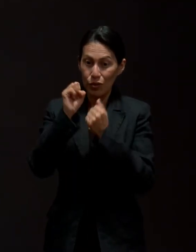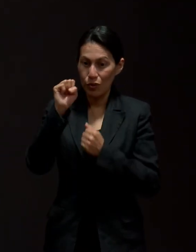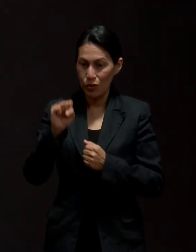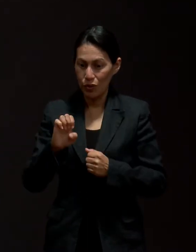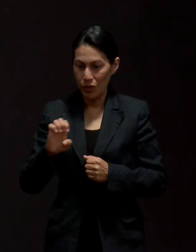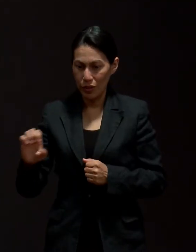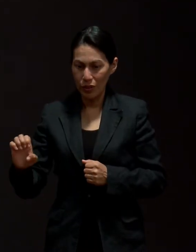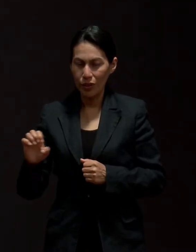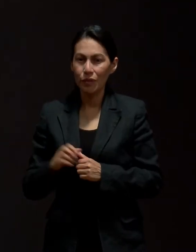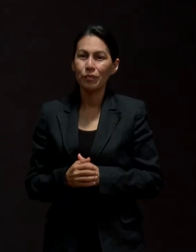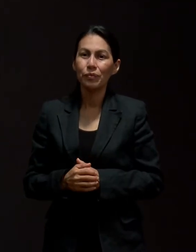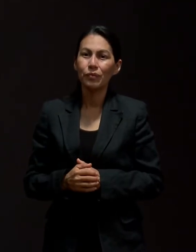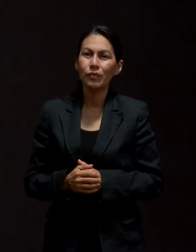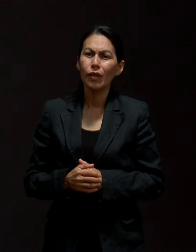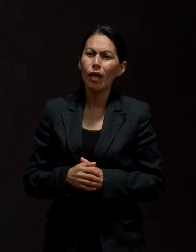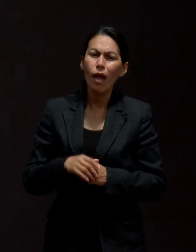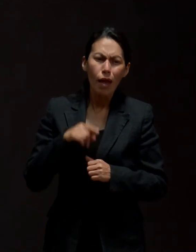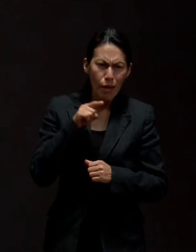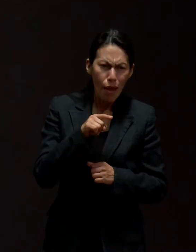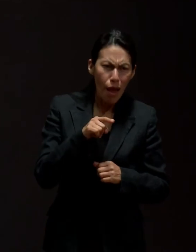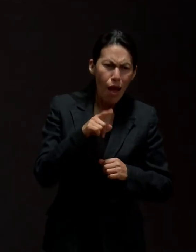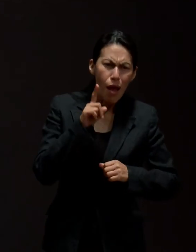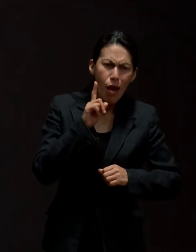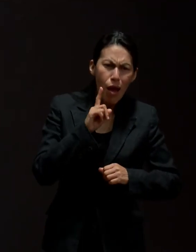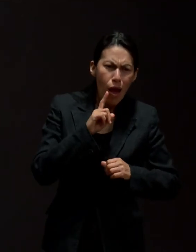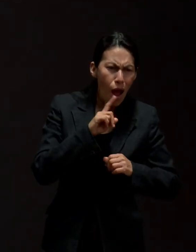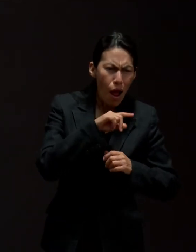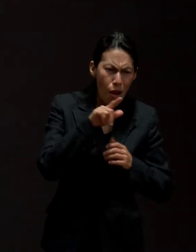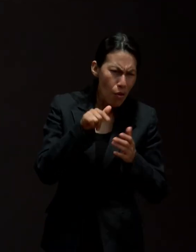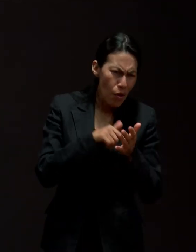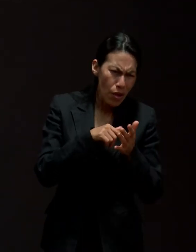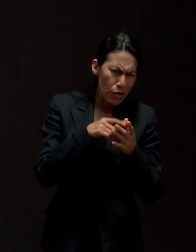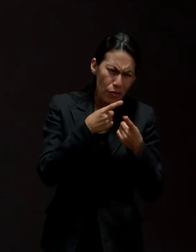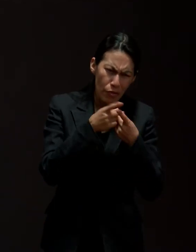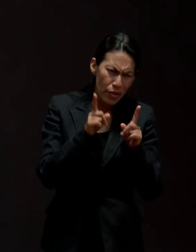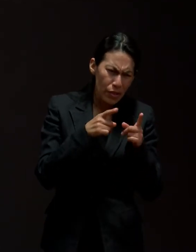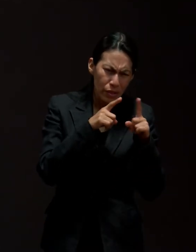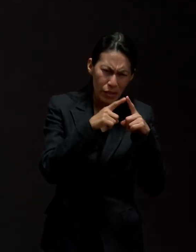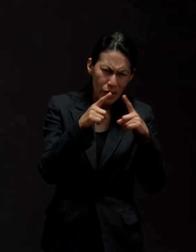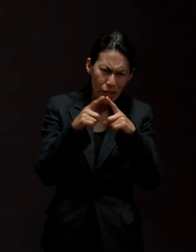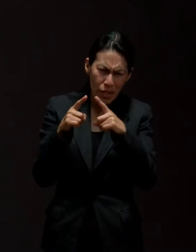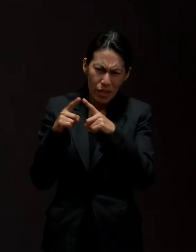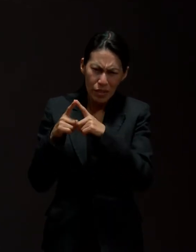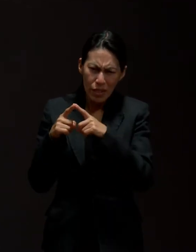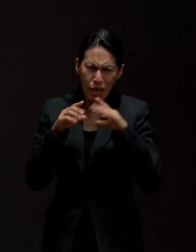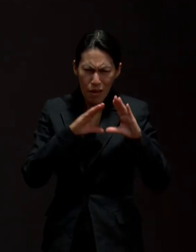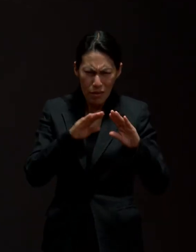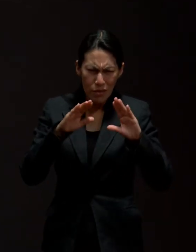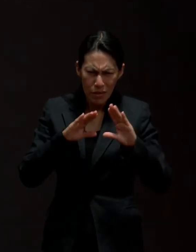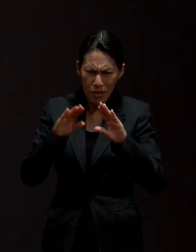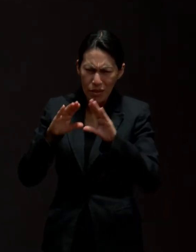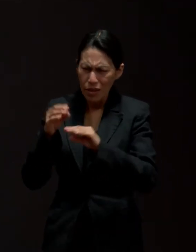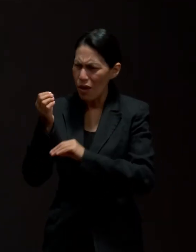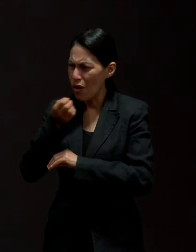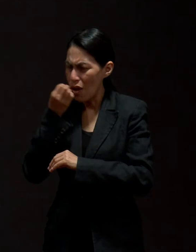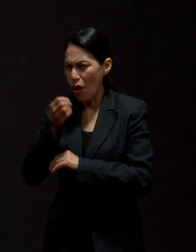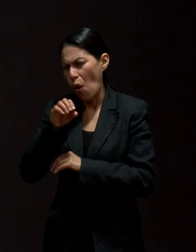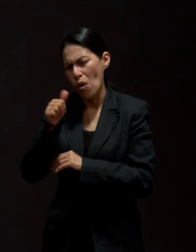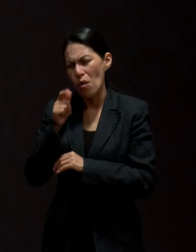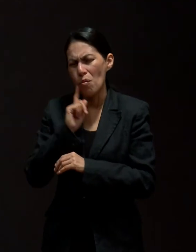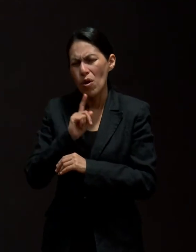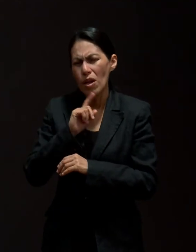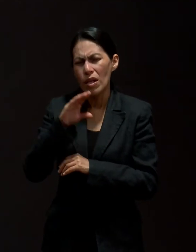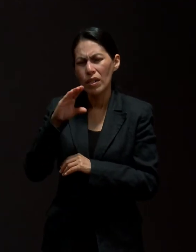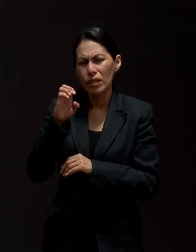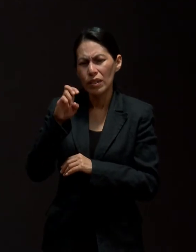iglesias enseñando a orar. Y ella hizo su propio folder, y